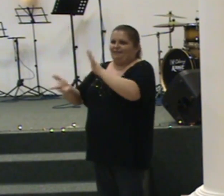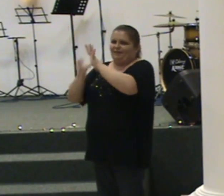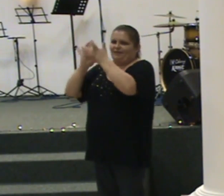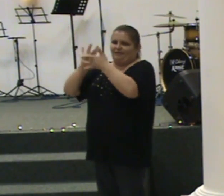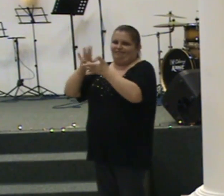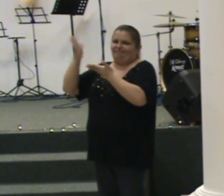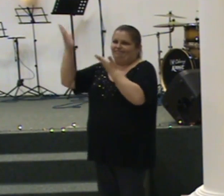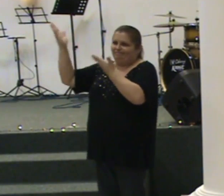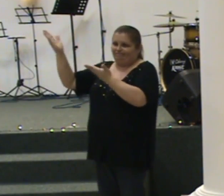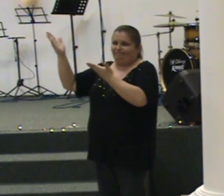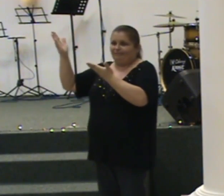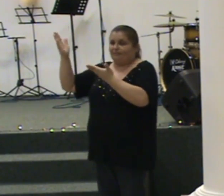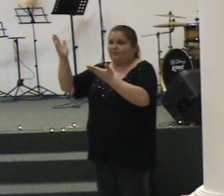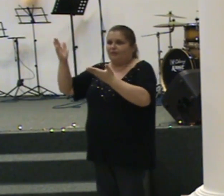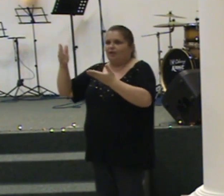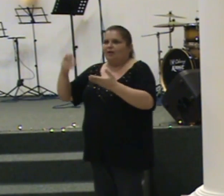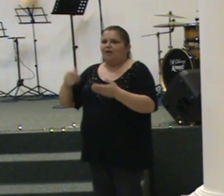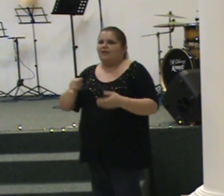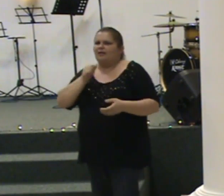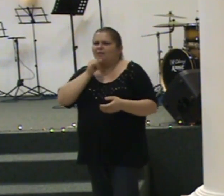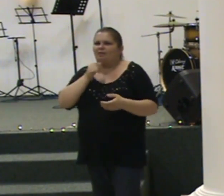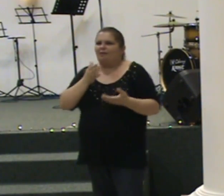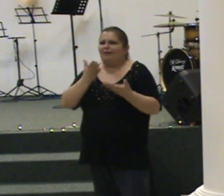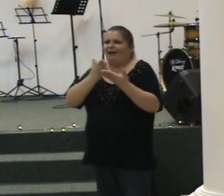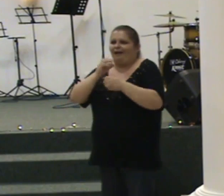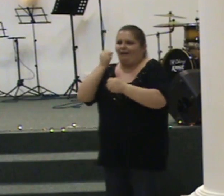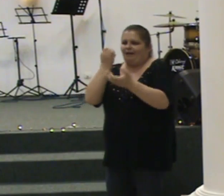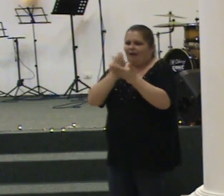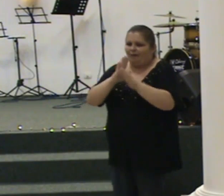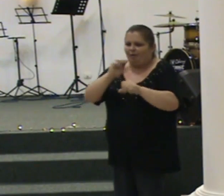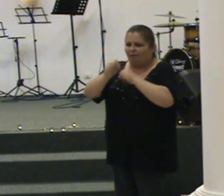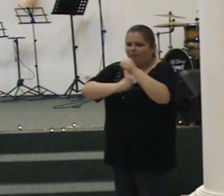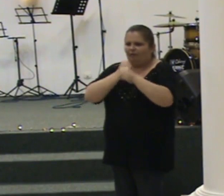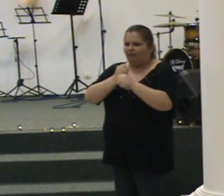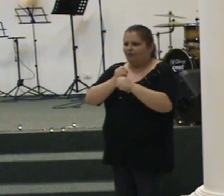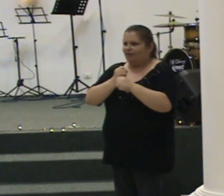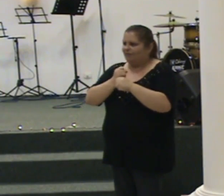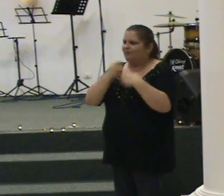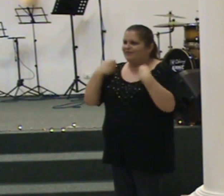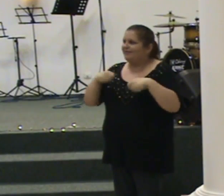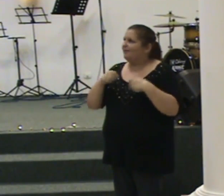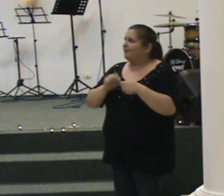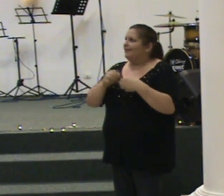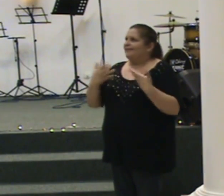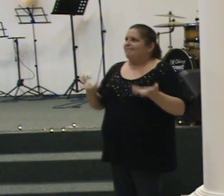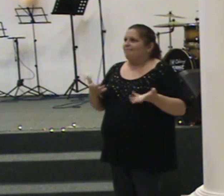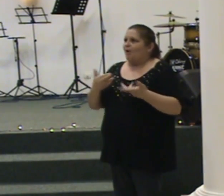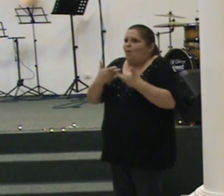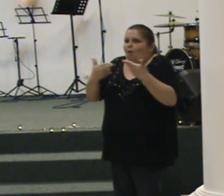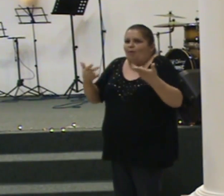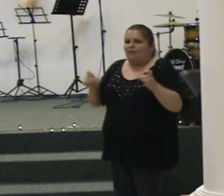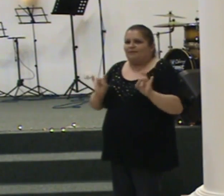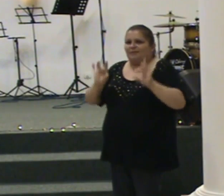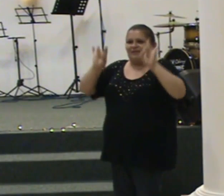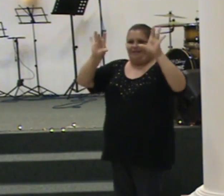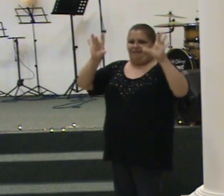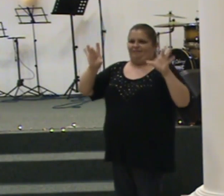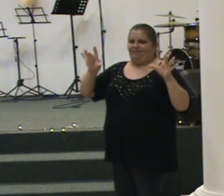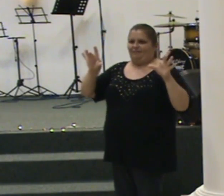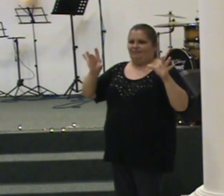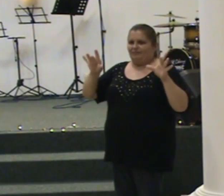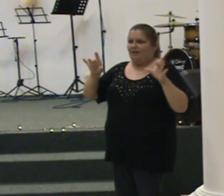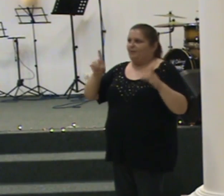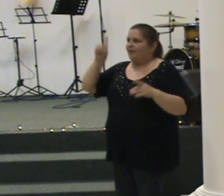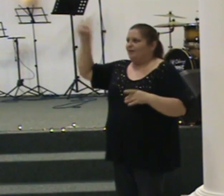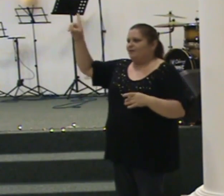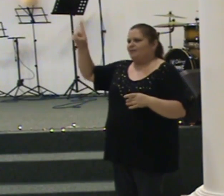nós. Nós não podemos encerrar esse ano sem trazer aqui coisas lindas, maravilhosas, de que Deus